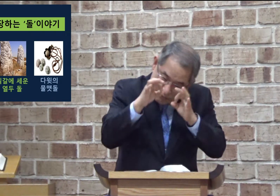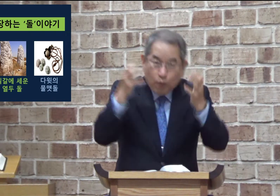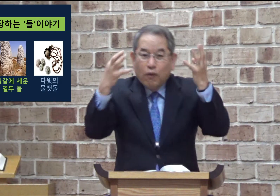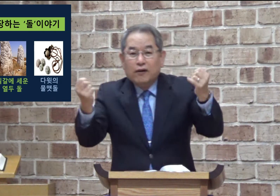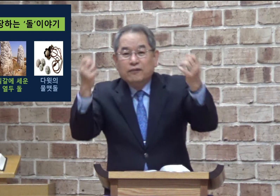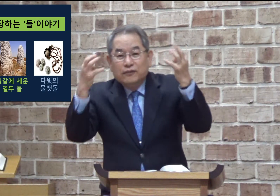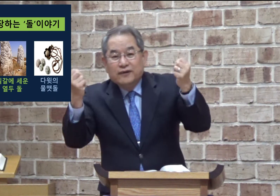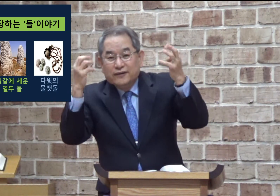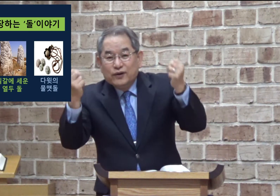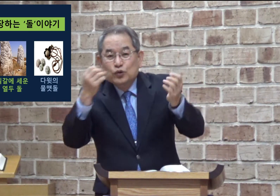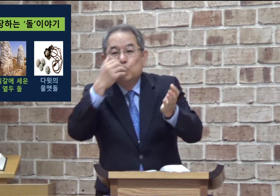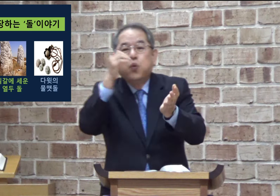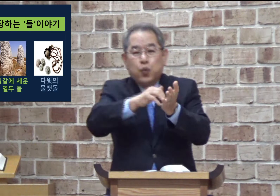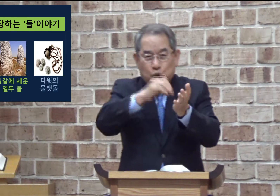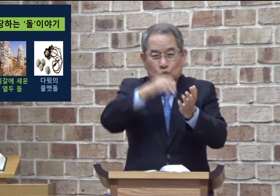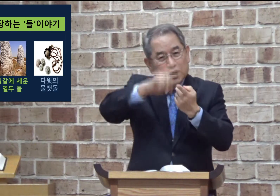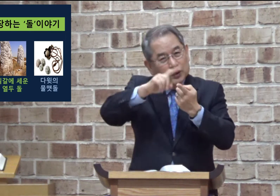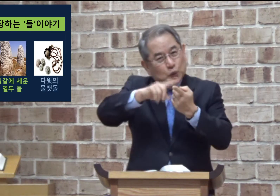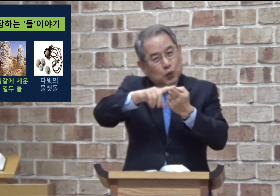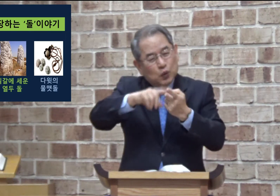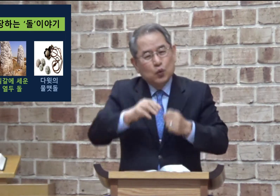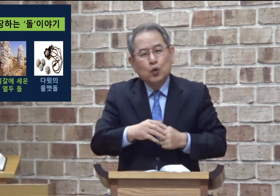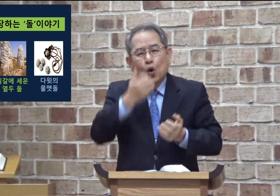중에서 변하지 않는